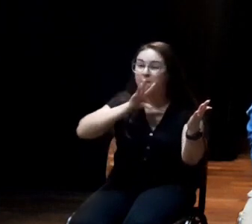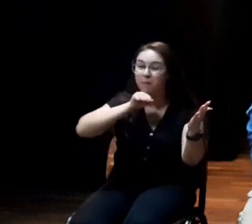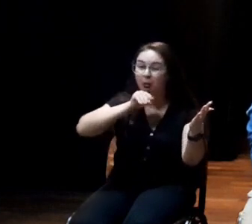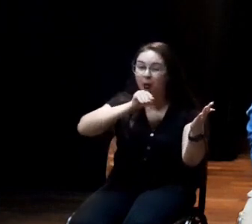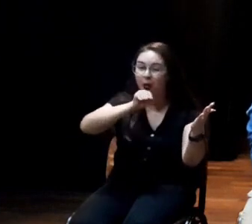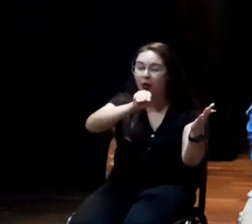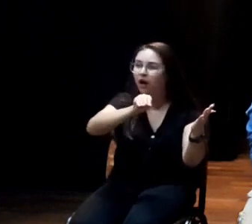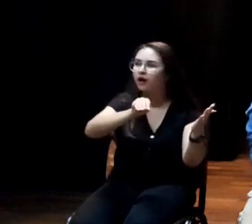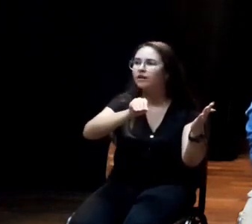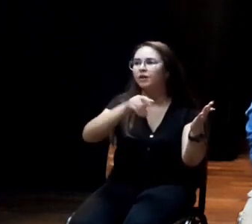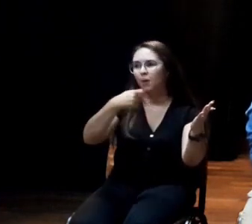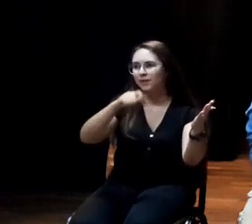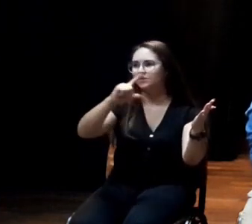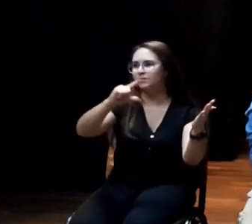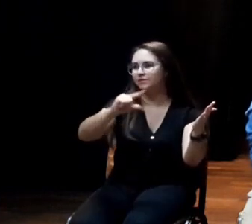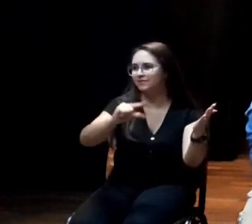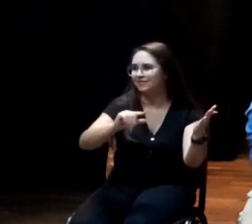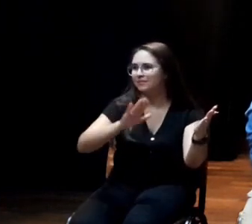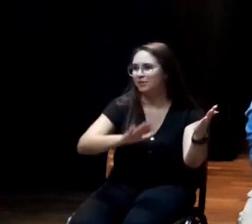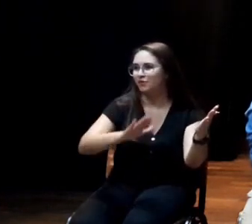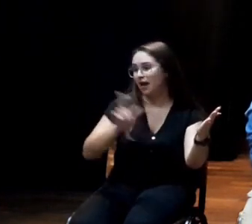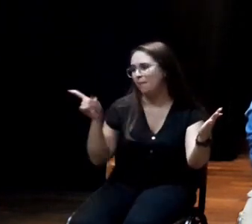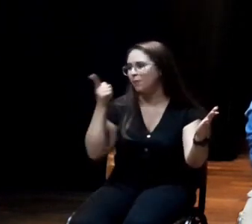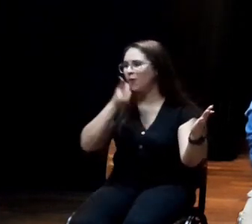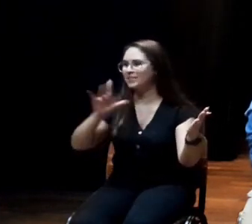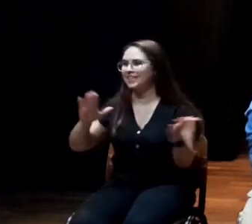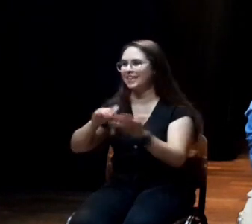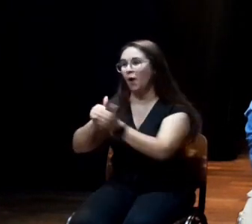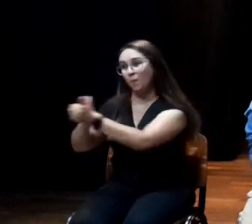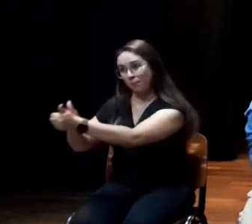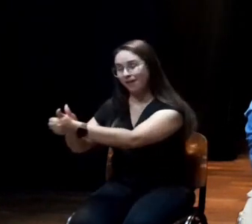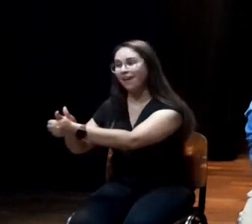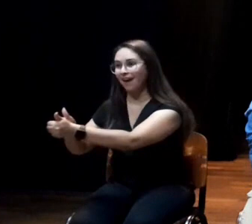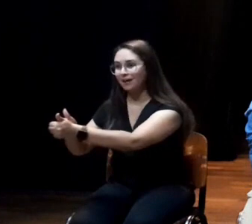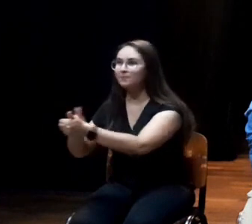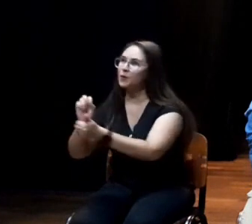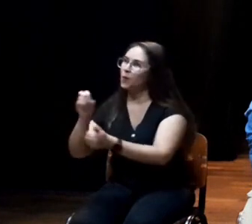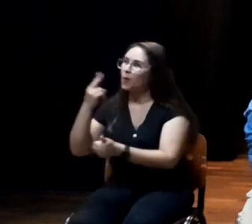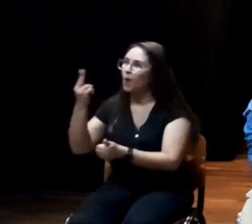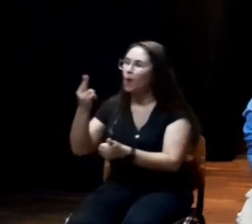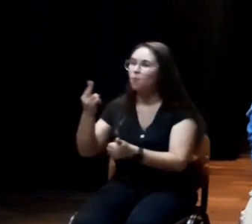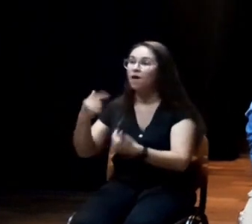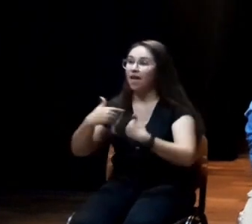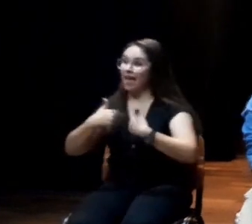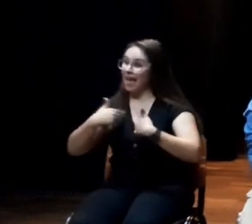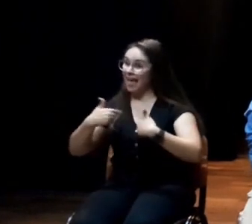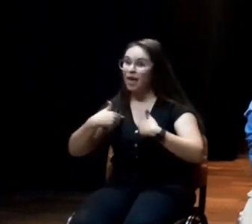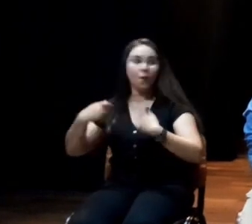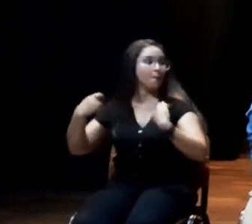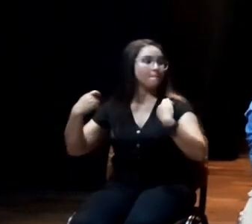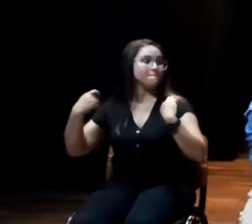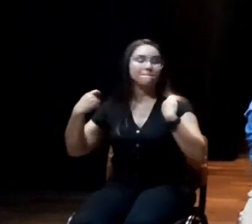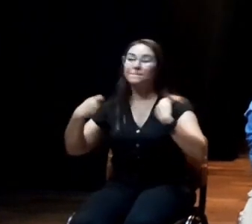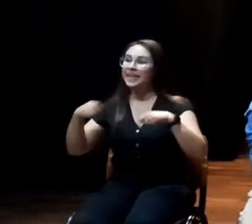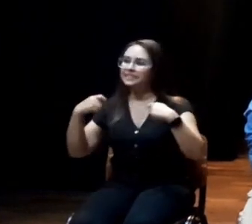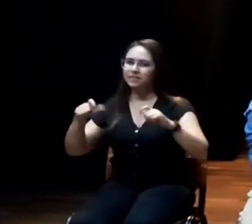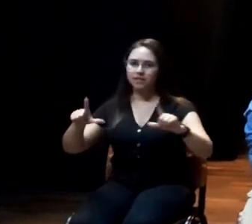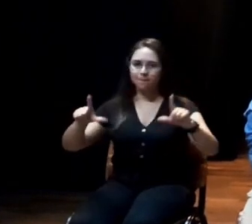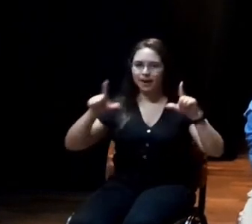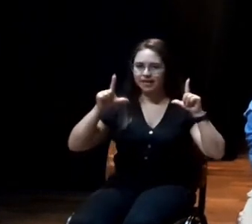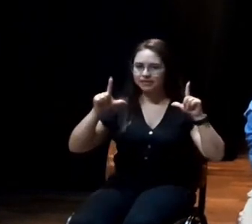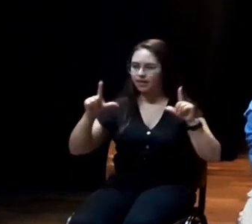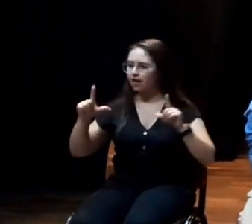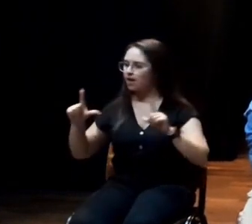eu tenha que reduzir um pouco para que o outro acompanhe. Talvez em alguns momentos eu tenha que aparecer tanto